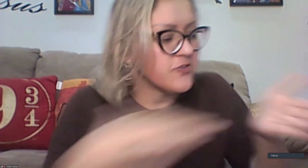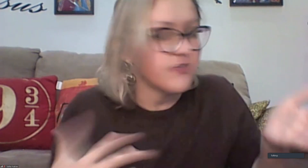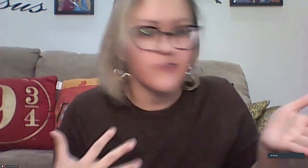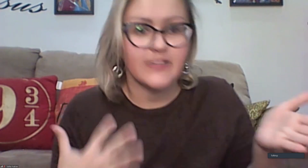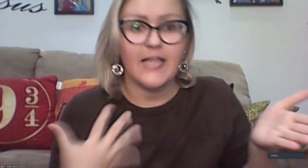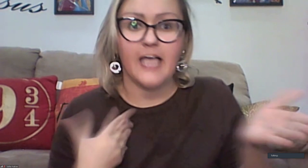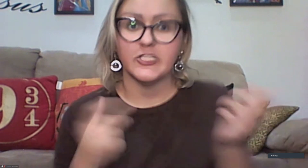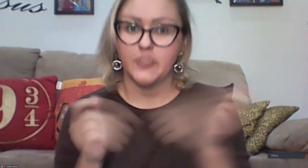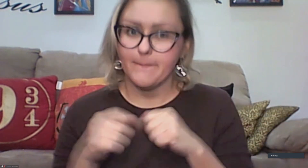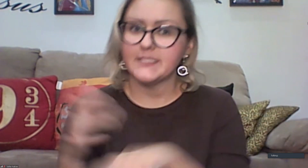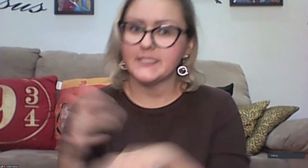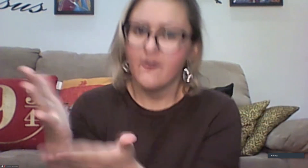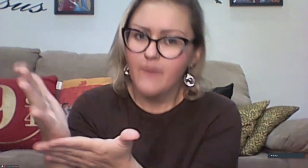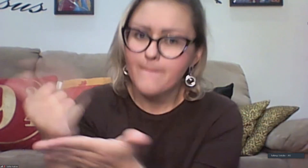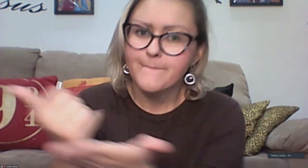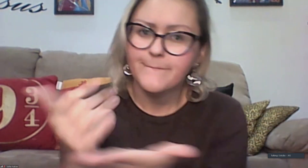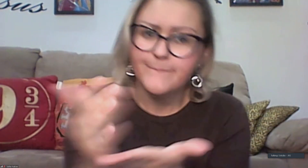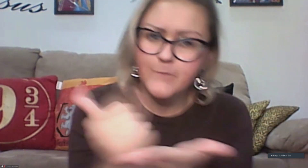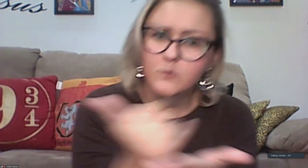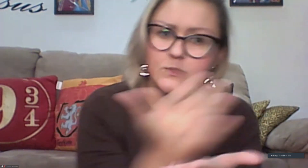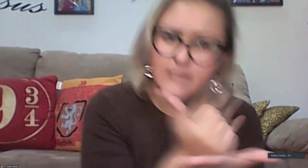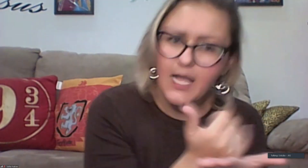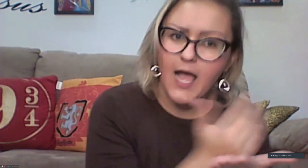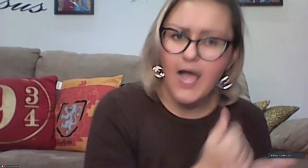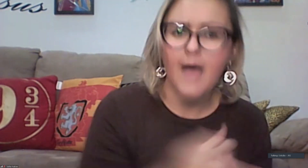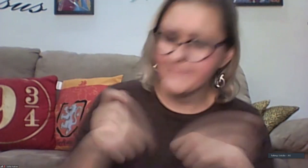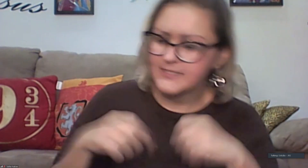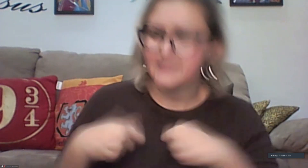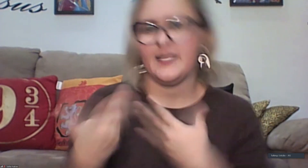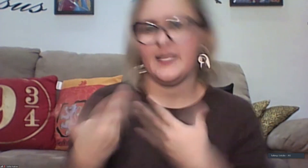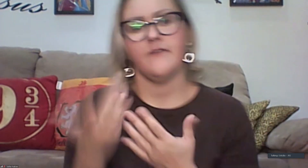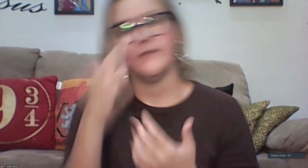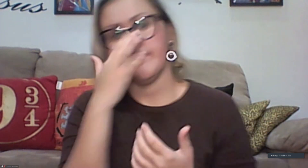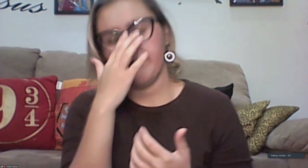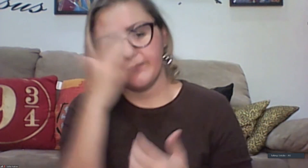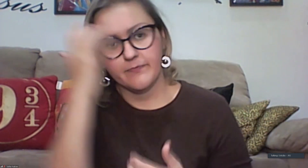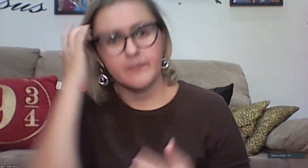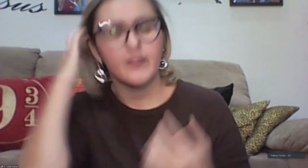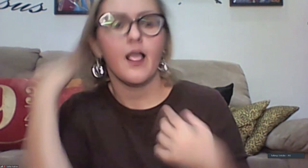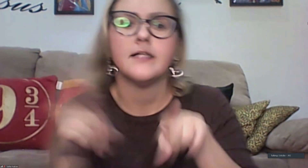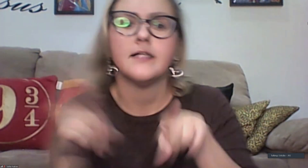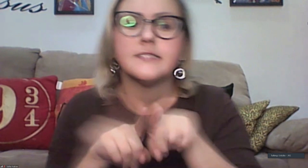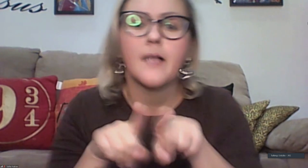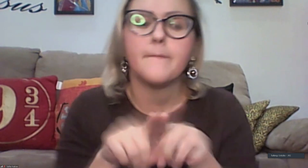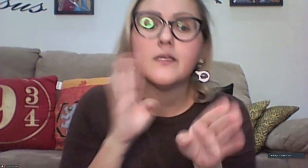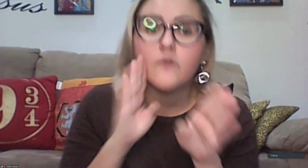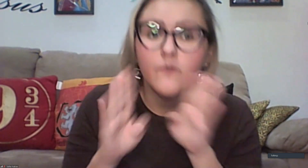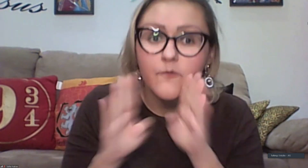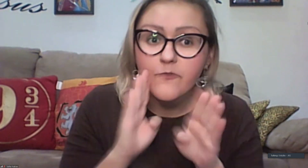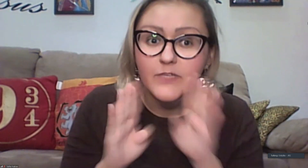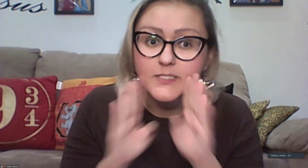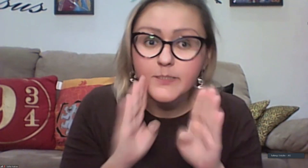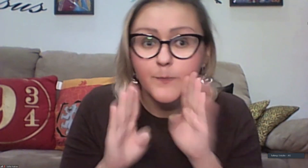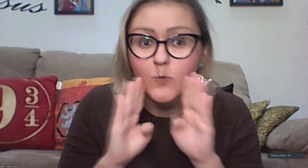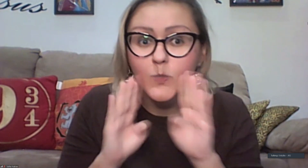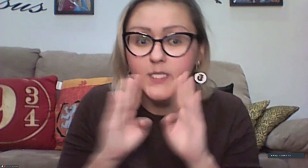nada. Sabe, isso precisa trazer pra gente. Também, por exemplo,